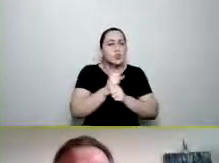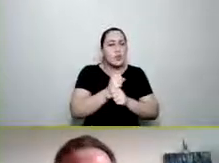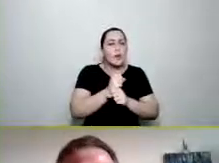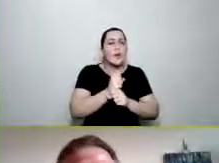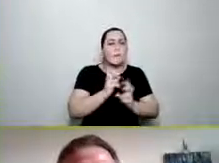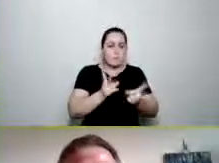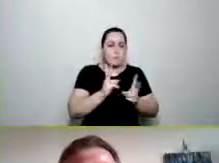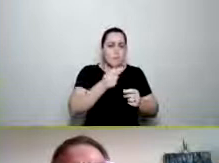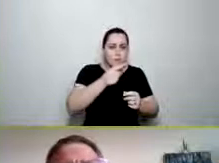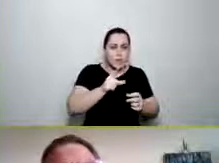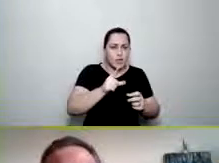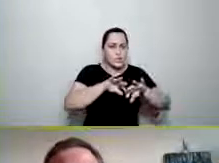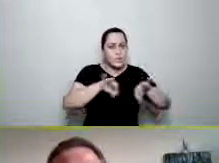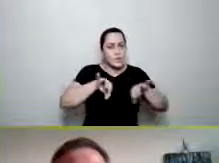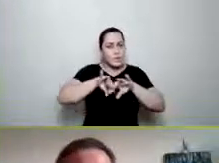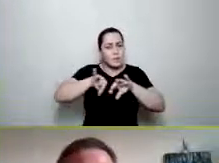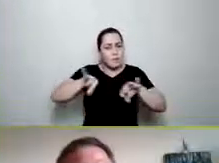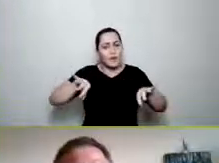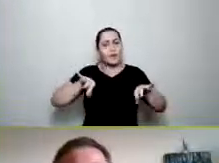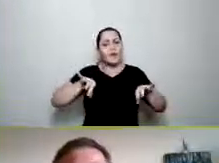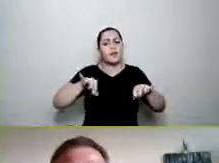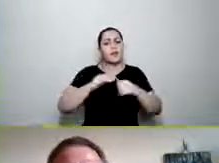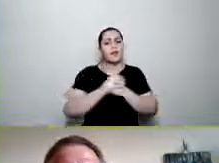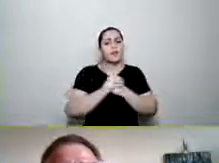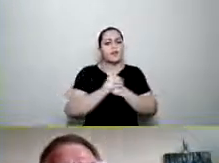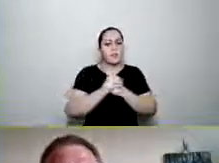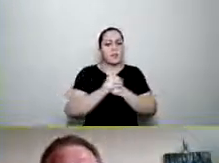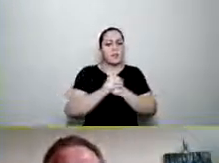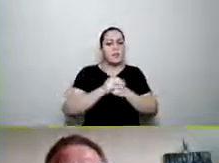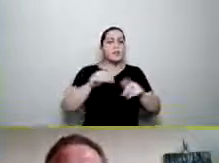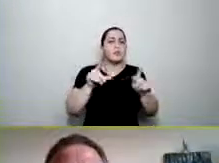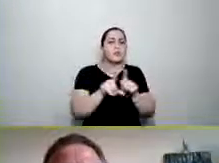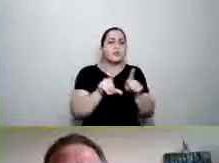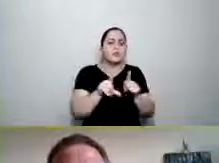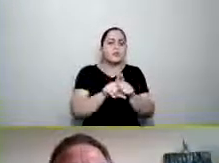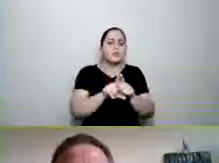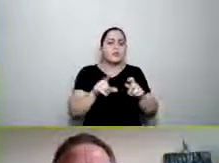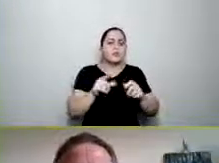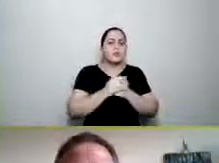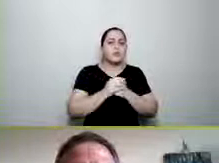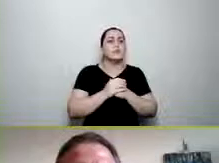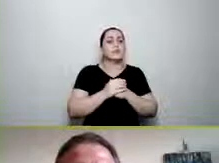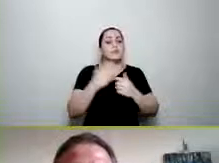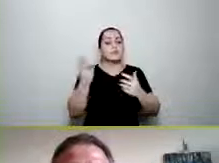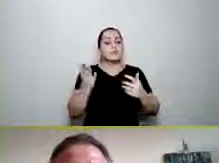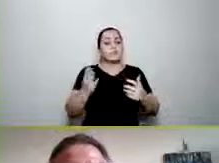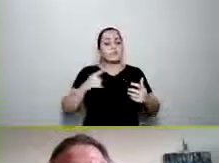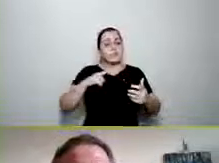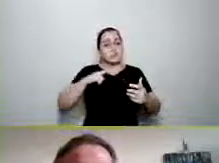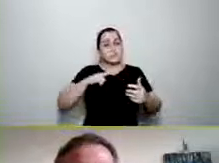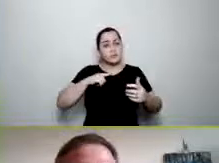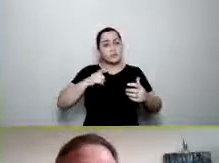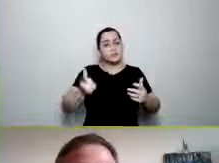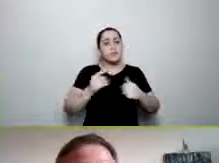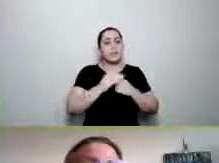língua separadamente, mesmo se forem falados por povos diferentes, a gente chega ao número de mais ou menos